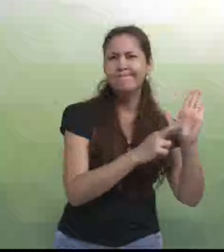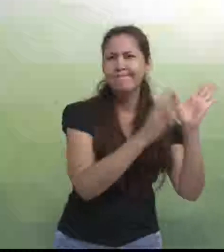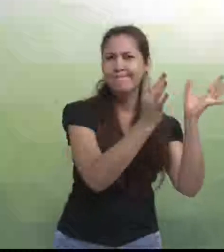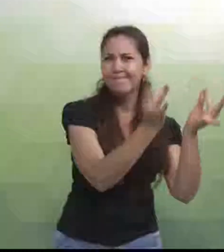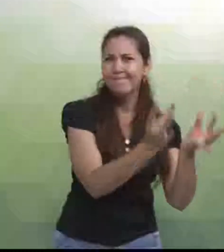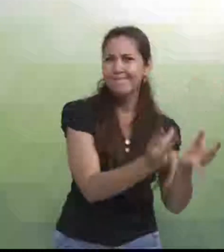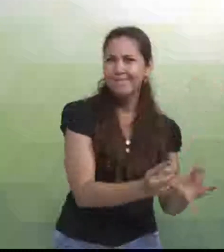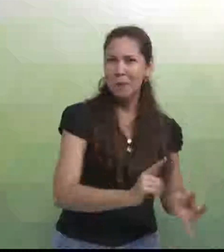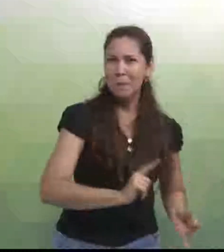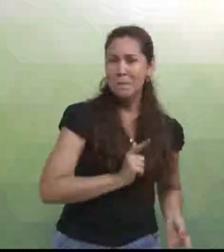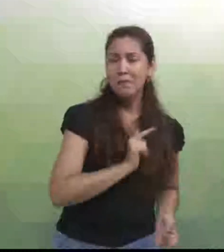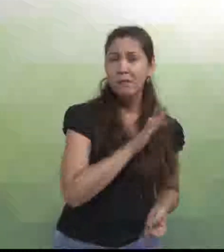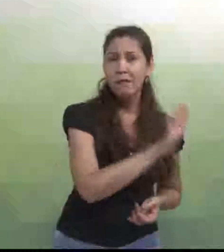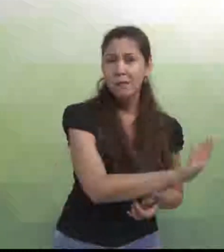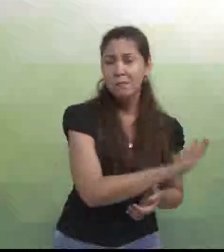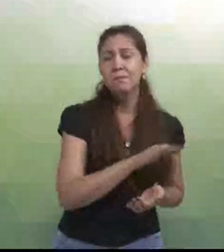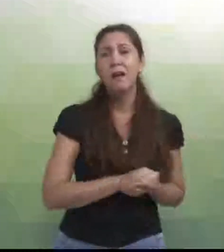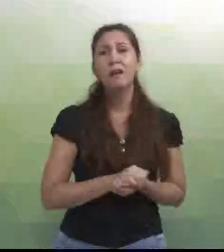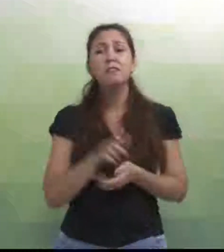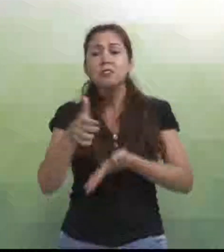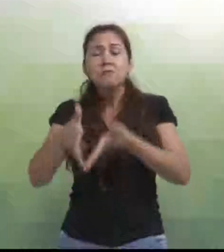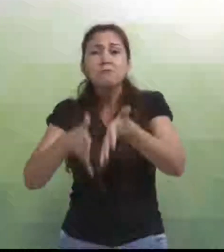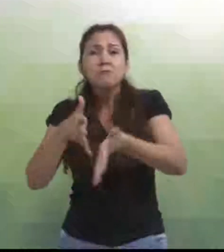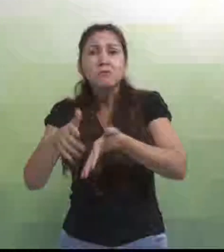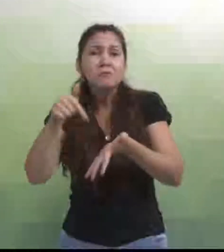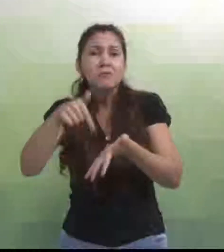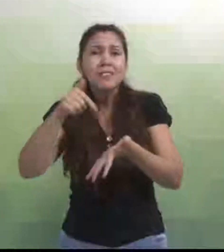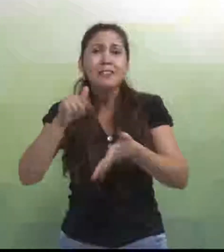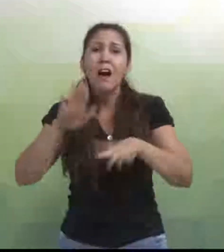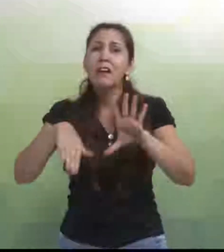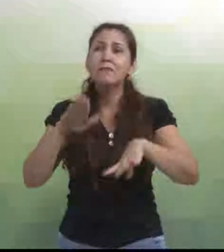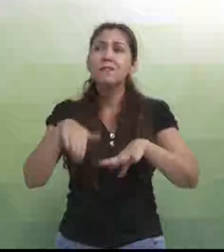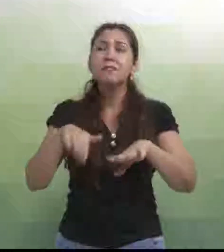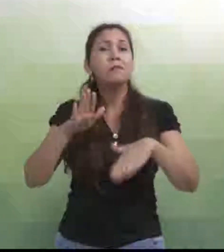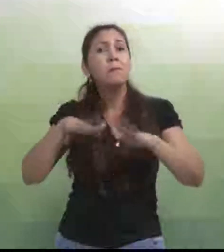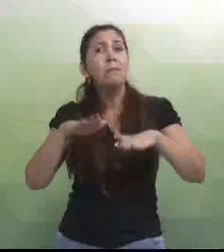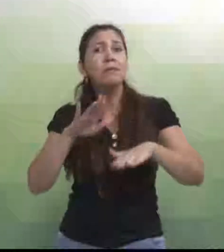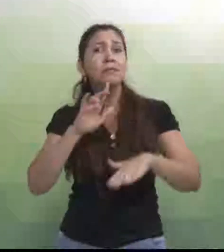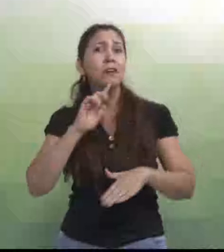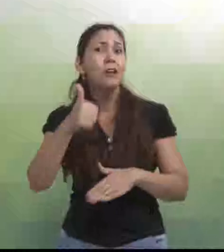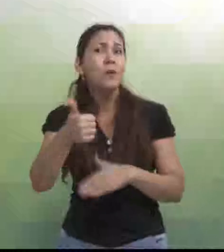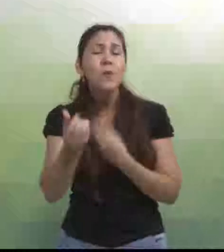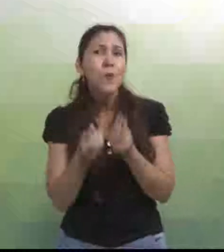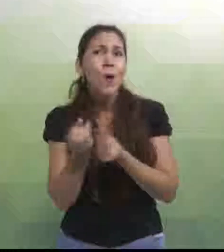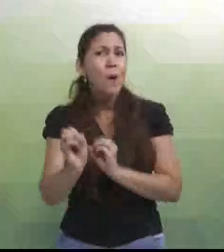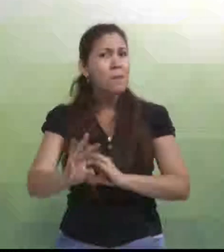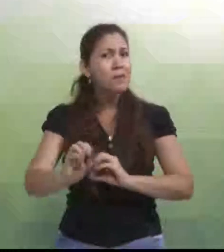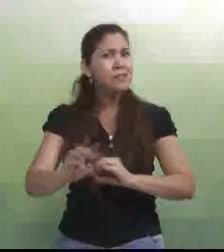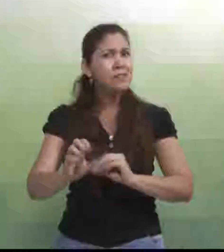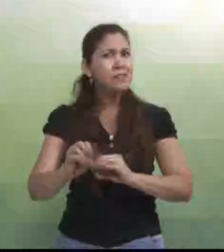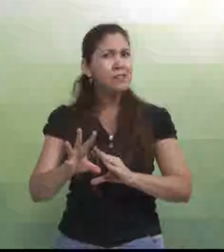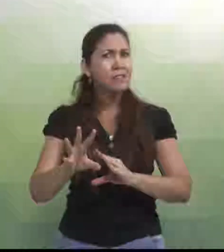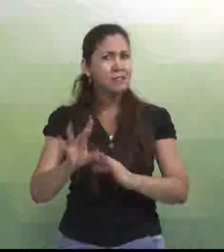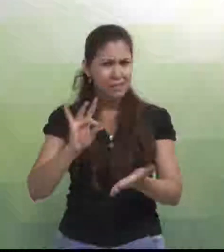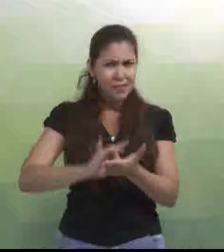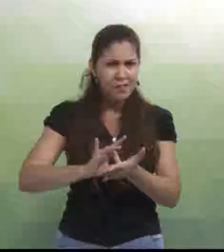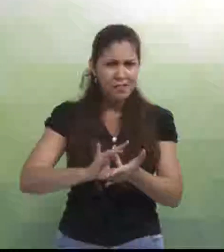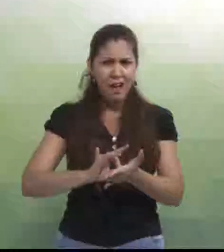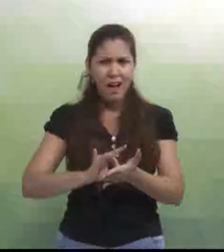específicas do português. Mas o ensino da língua de sinais para surdos como L1, como é que vai acontecer? Vai aprofundar na